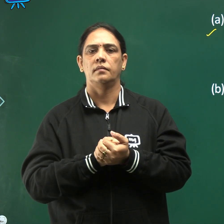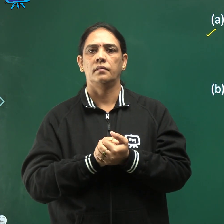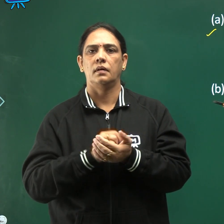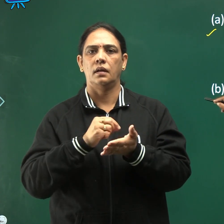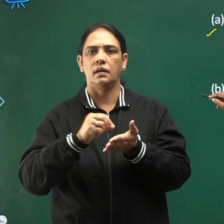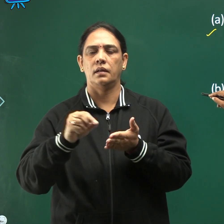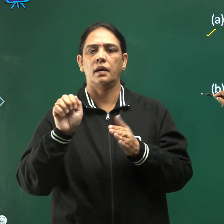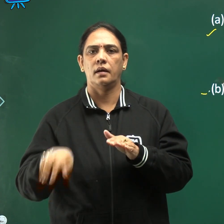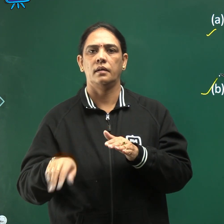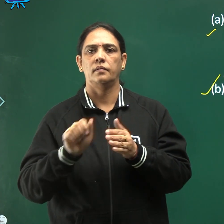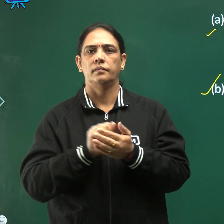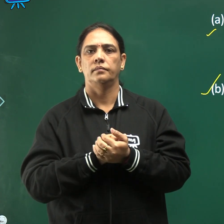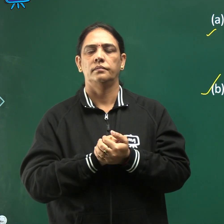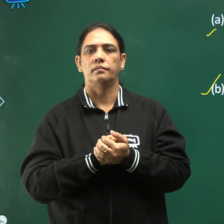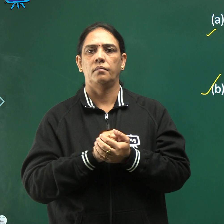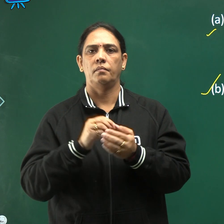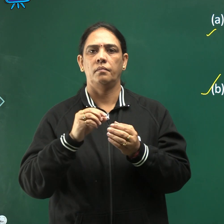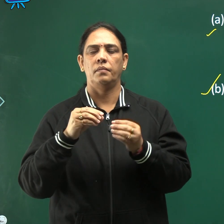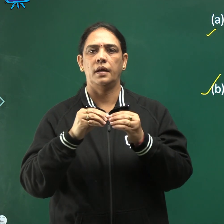अंकित करते हैं। बी